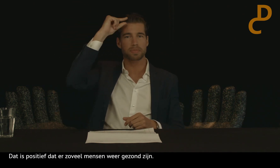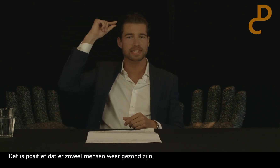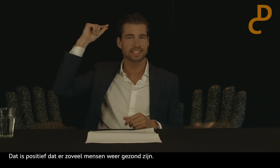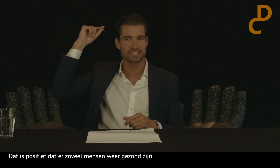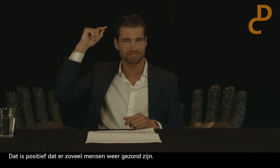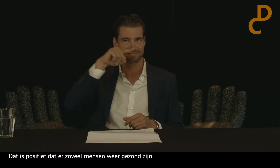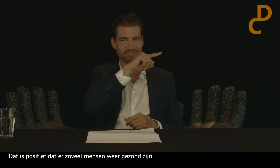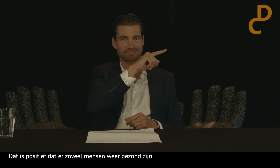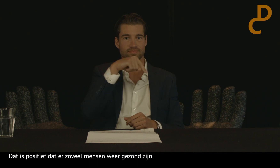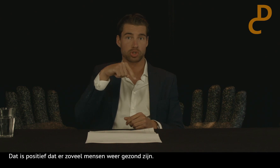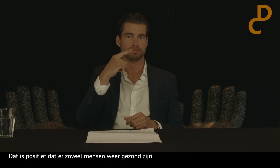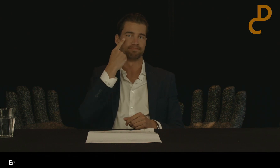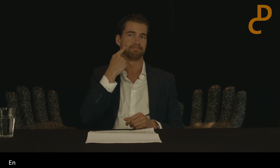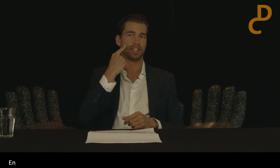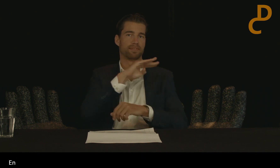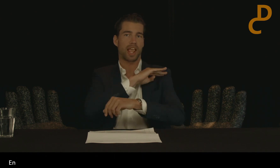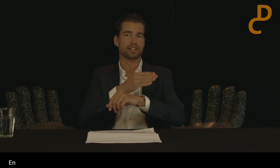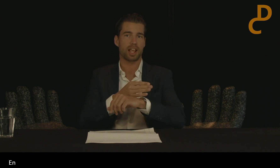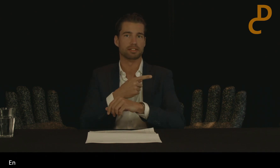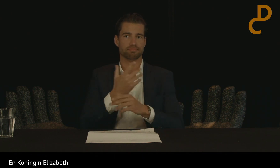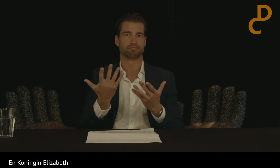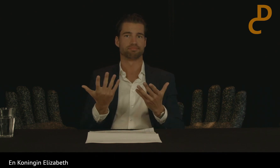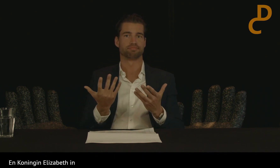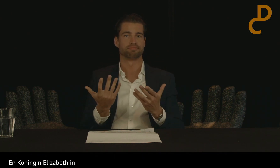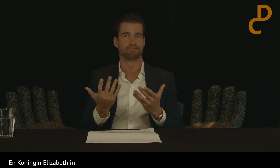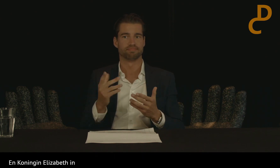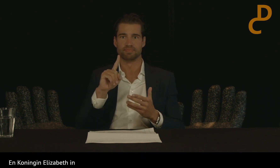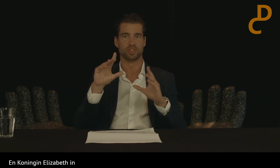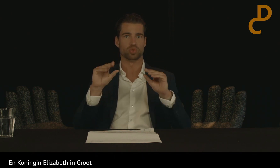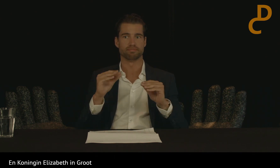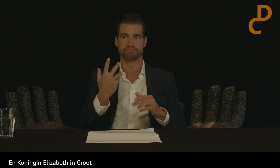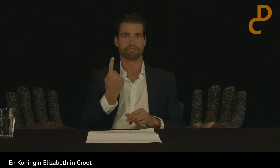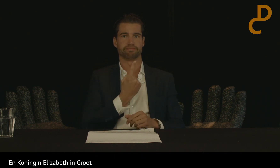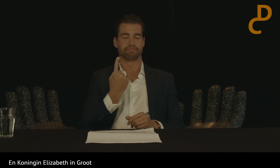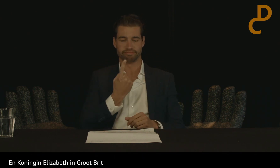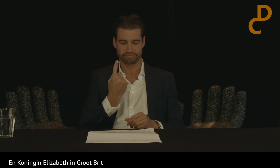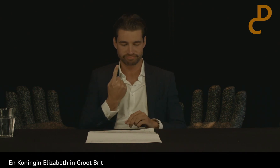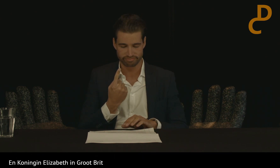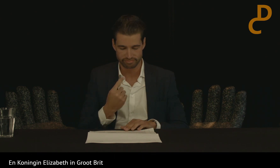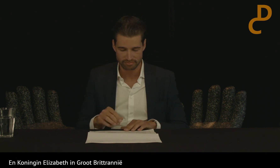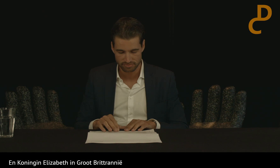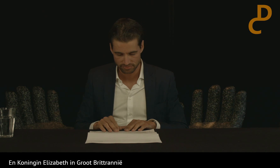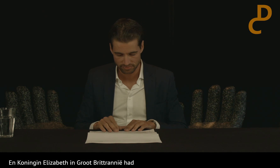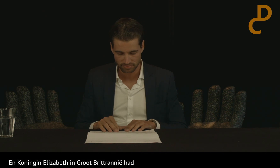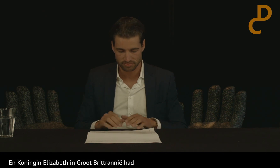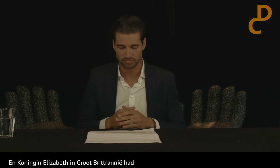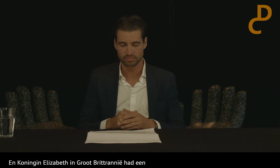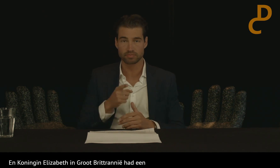En koningin Elisabeth in Groot-Brittannië had een trieste verjaardag dit jaar. Ze kon niks doen en ze was maar alleen.